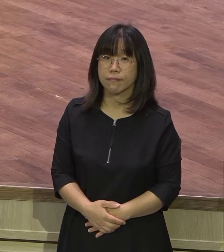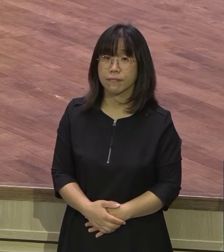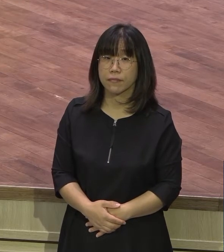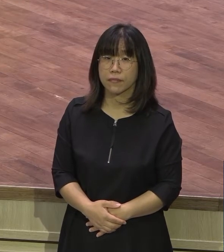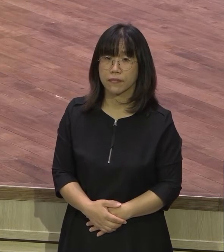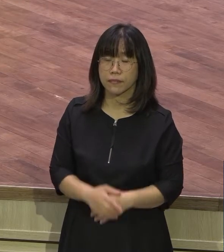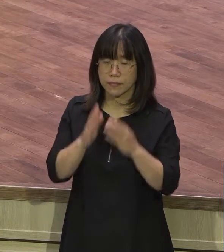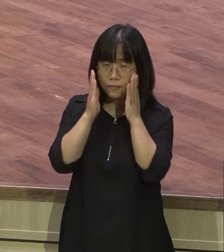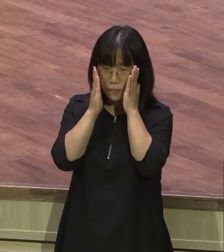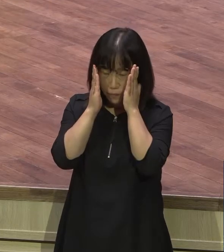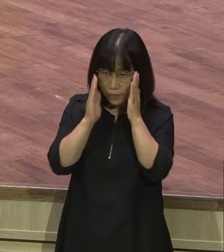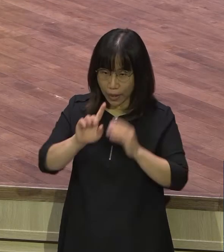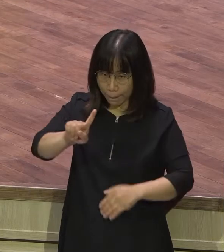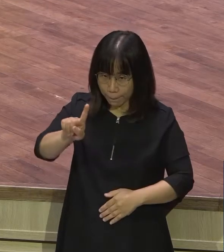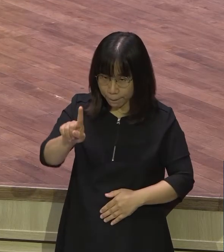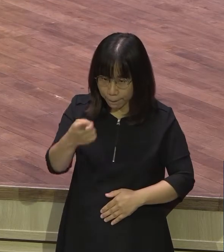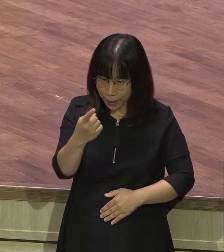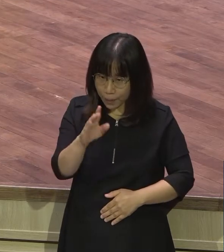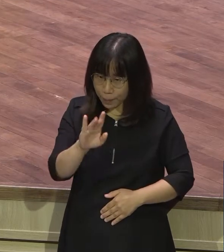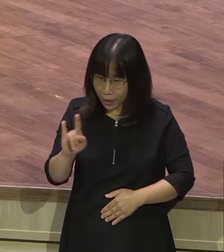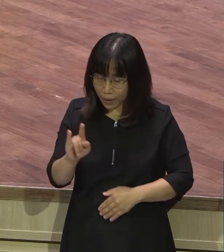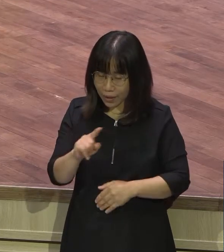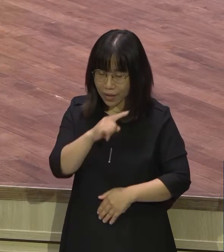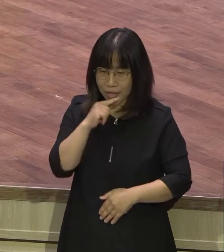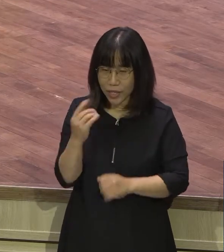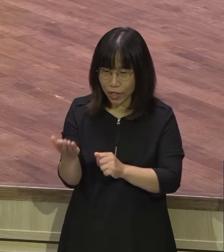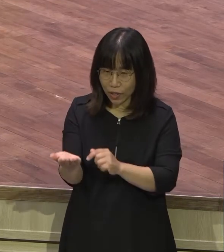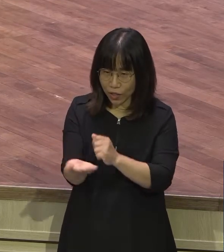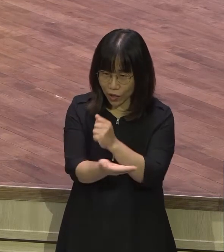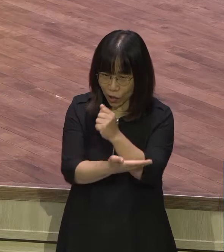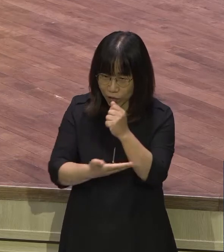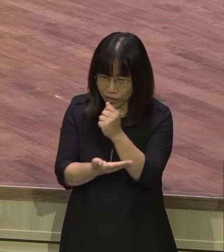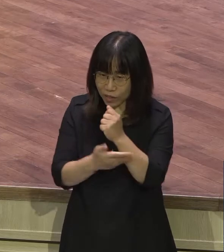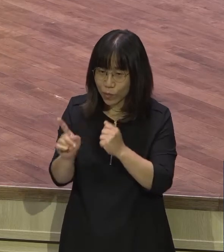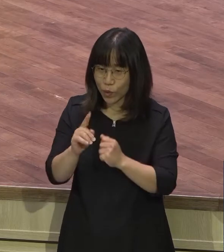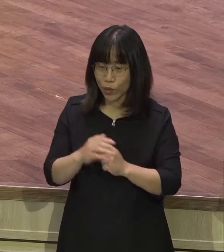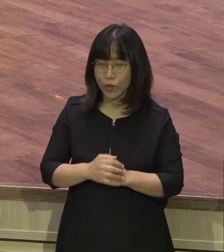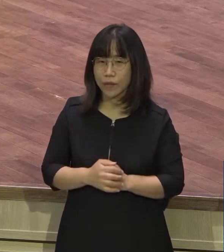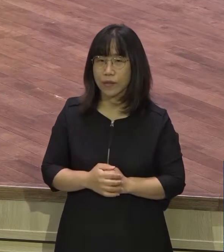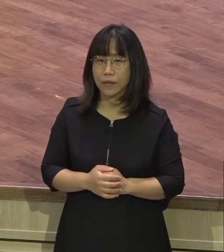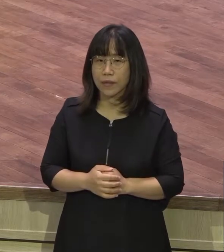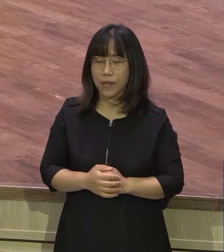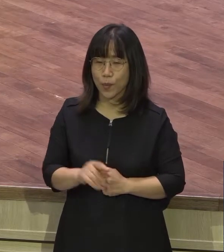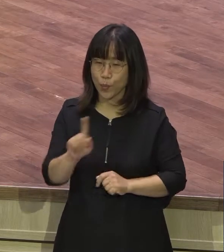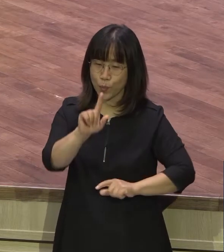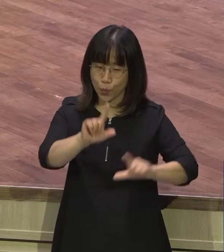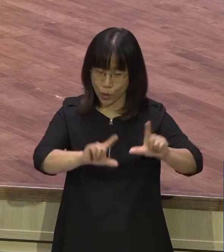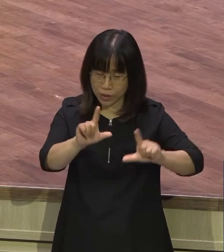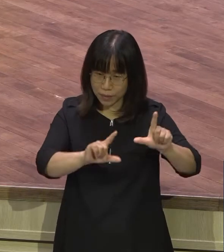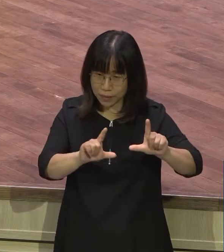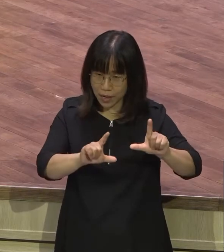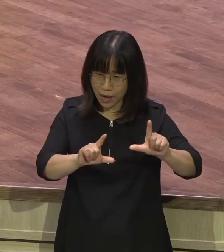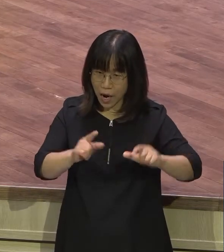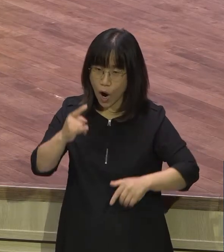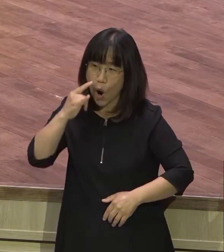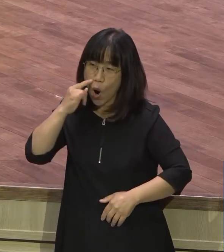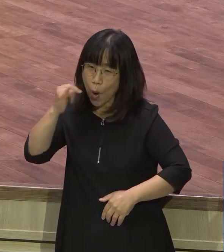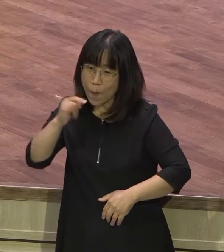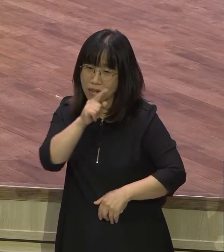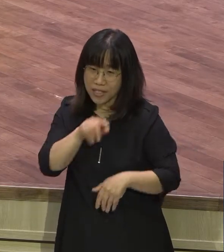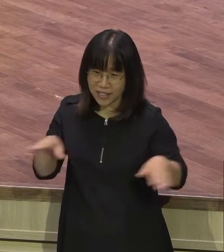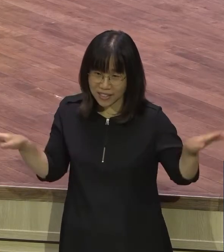100배 결실이면 좋은 밭은 어떤 자세냐 마치 뭐요 어미새가 먹이를